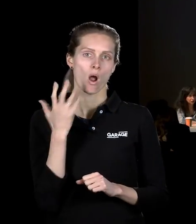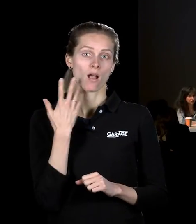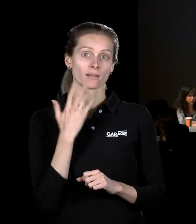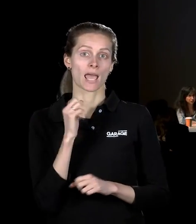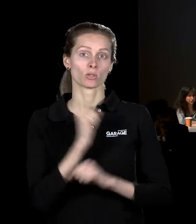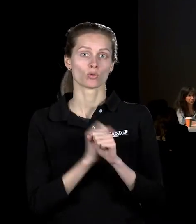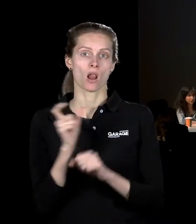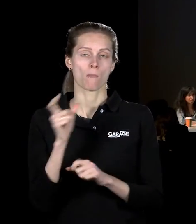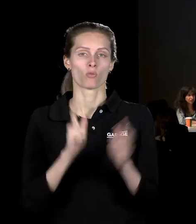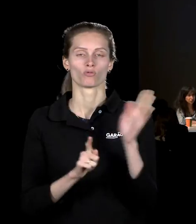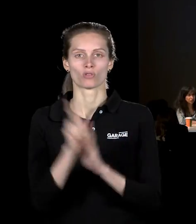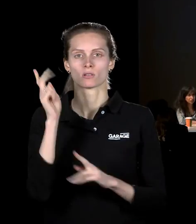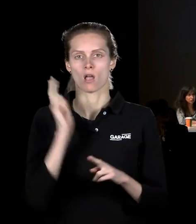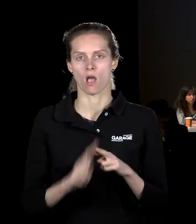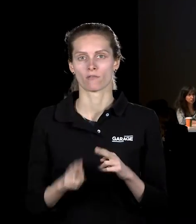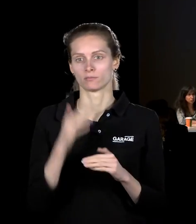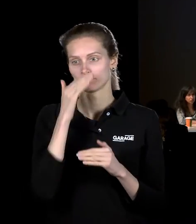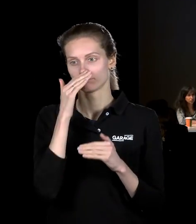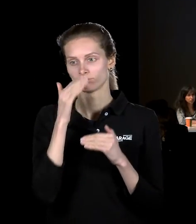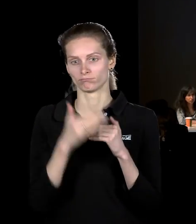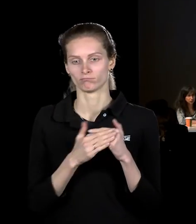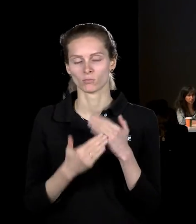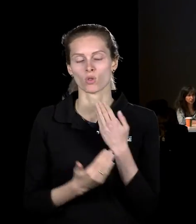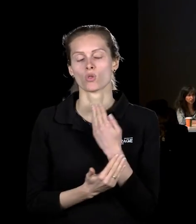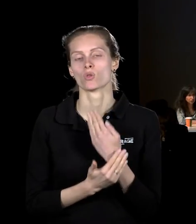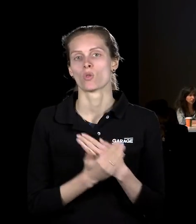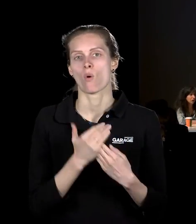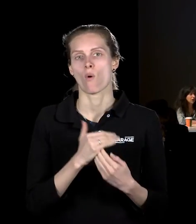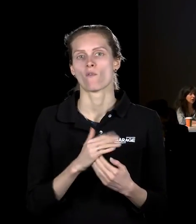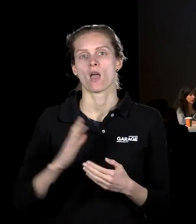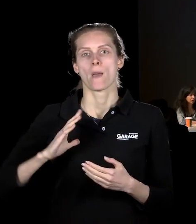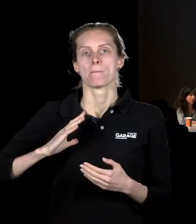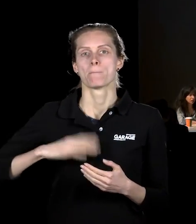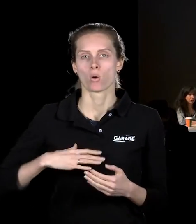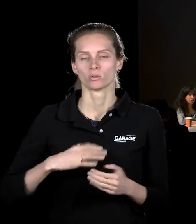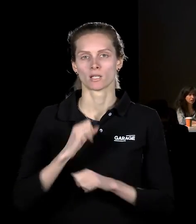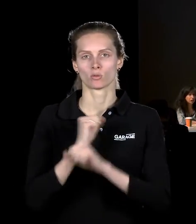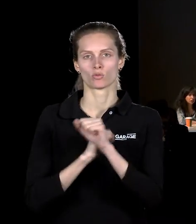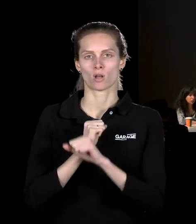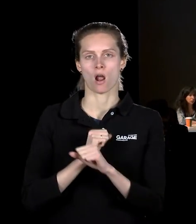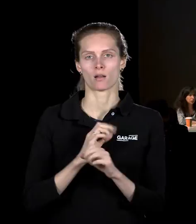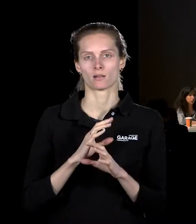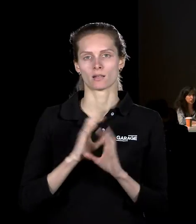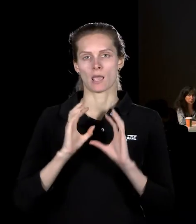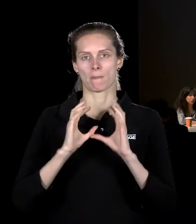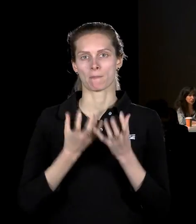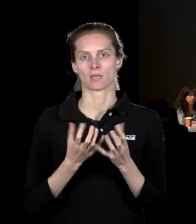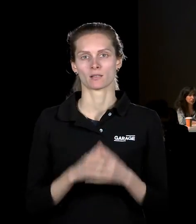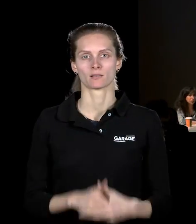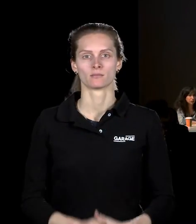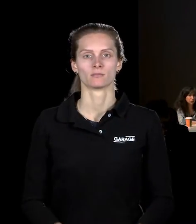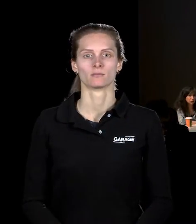начинает заканчиваться. Накануне некого нового постиндустриального мира, где, когда сейчас та же самая Рожская область